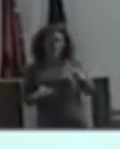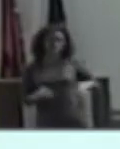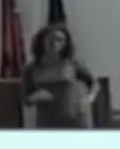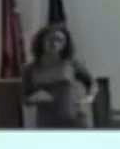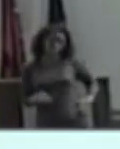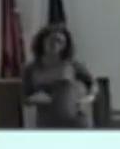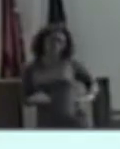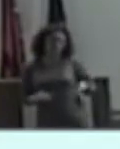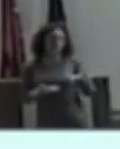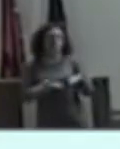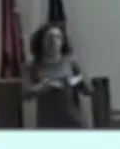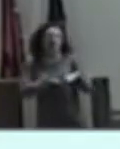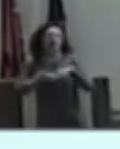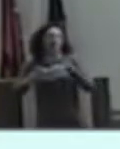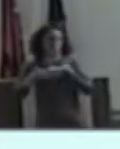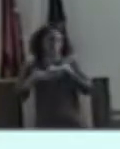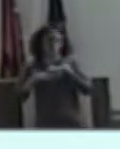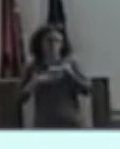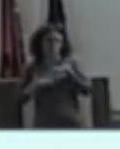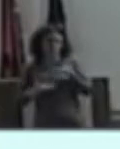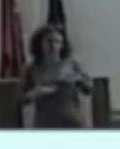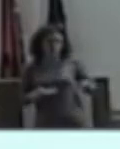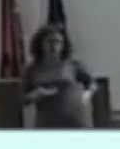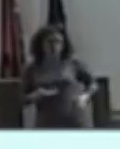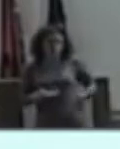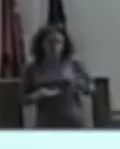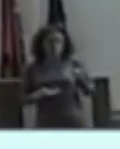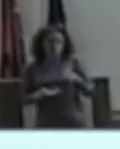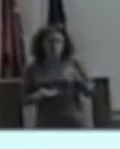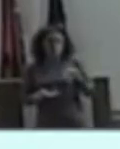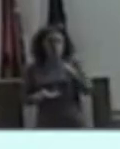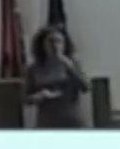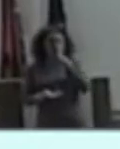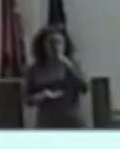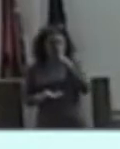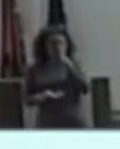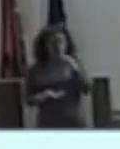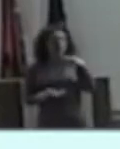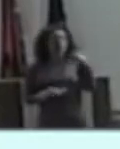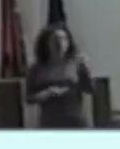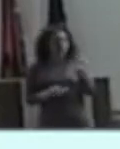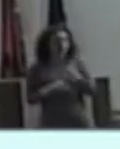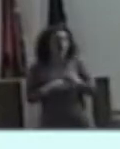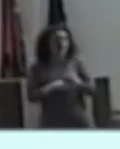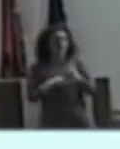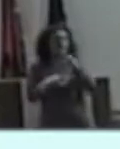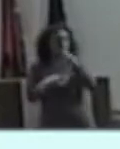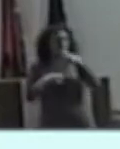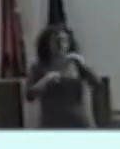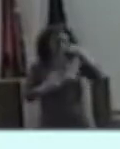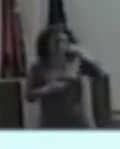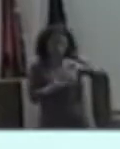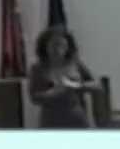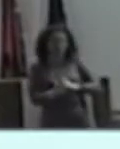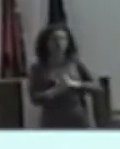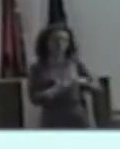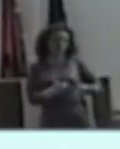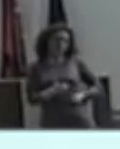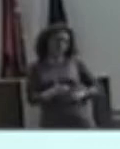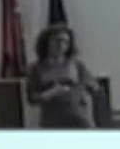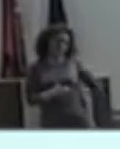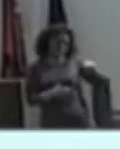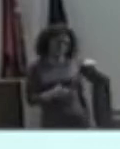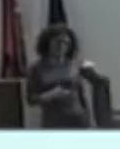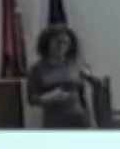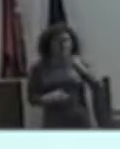insulina nos puede ayudar a poner una pequeña cantidad delante de la comida y luego ya el resto después. Si no hacemos esto con